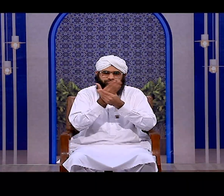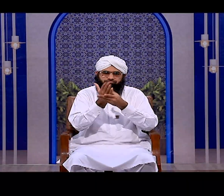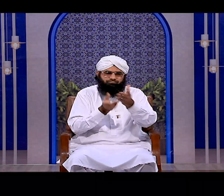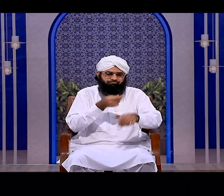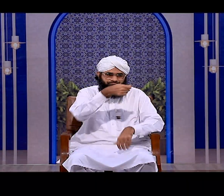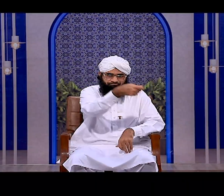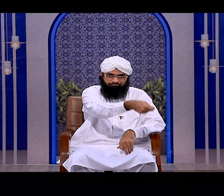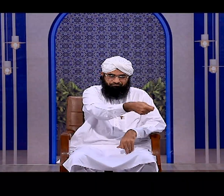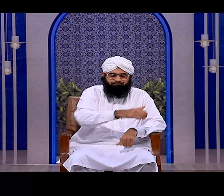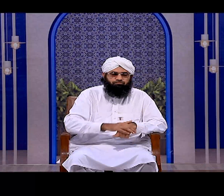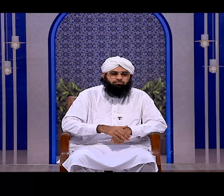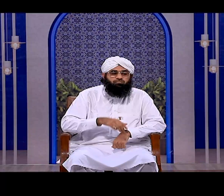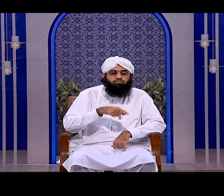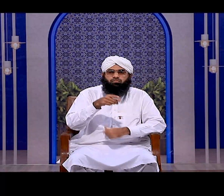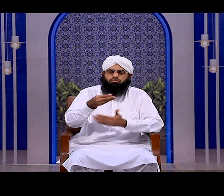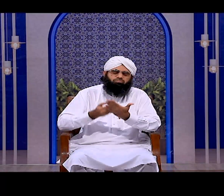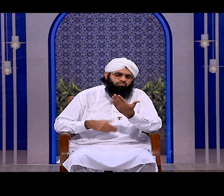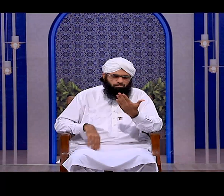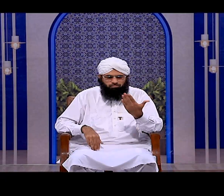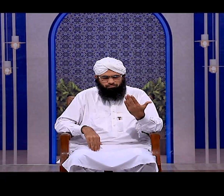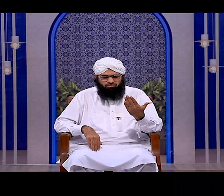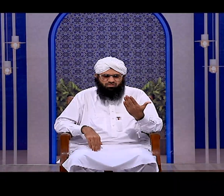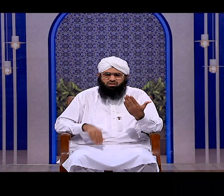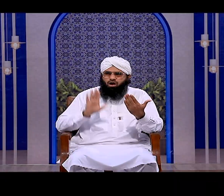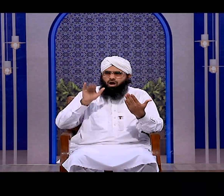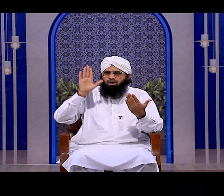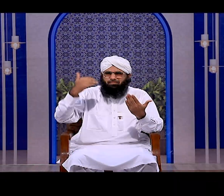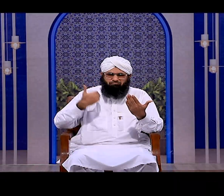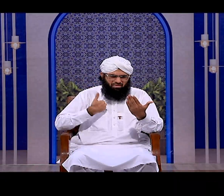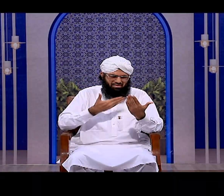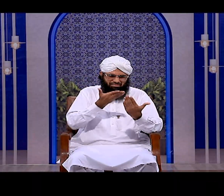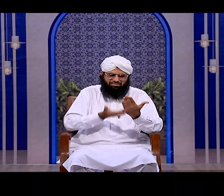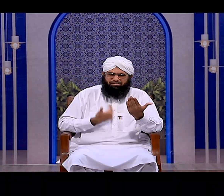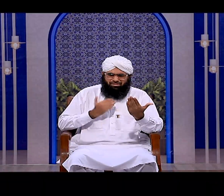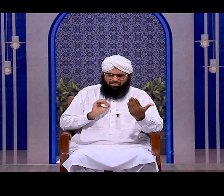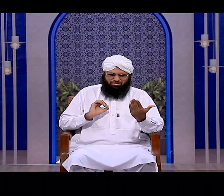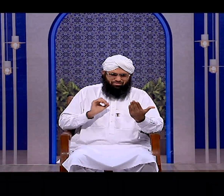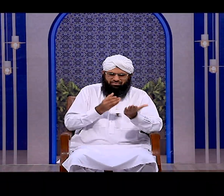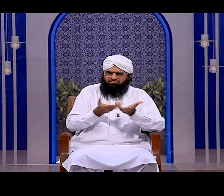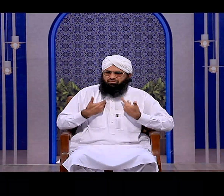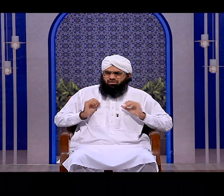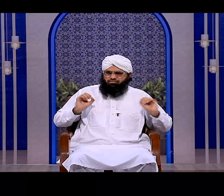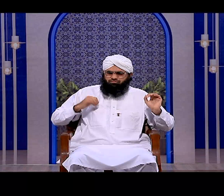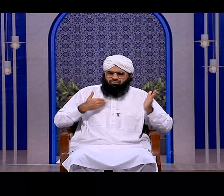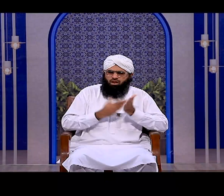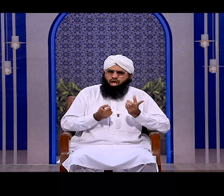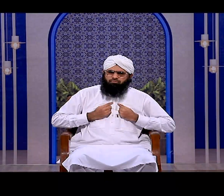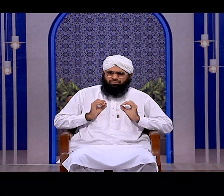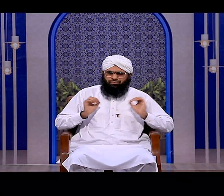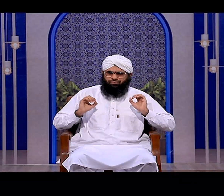مولا اس میں جو کچھ لکھا ہے میں نے یہ نہیں کیا۔ اس پر کرامن کاتبین یعنی اعمال